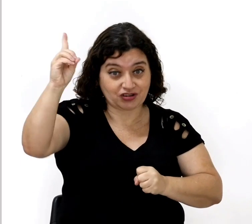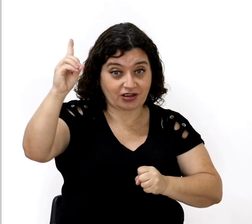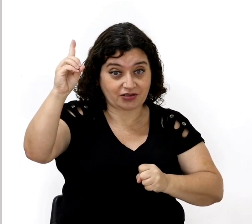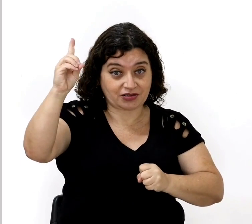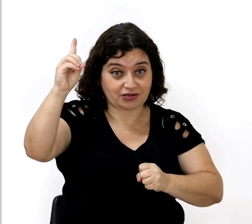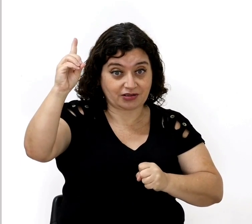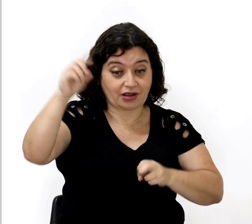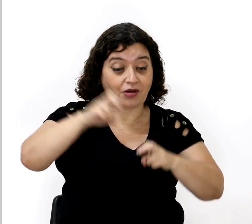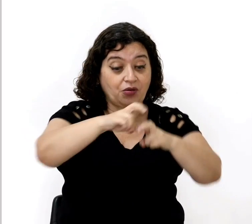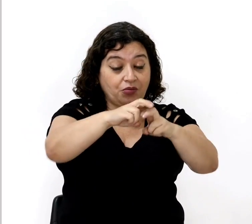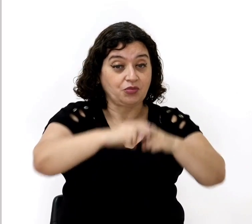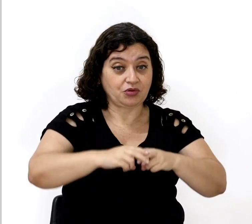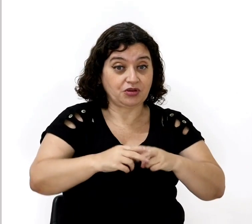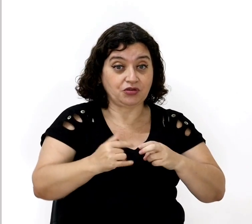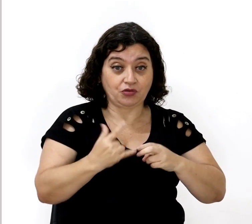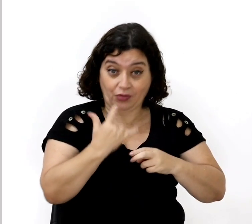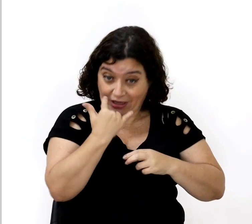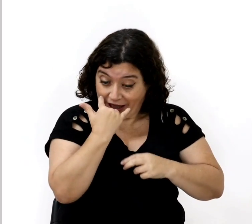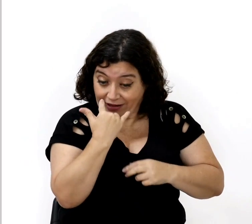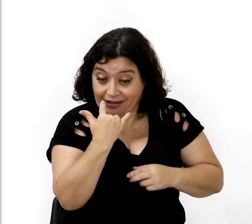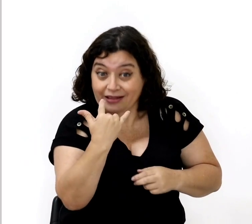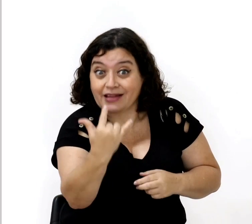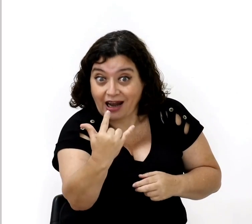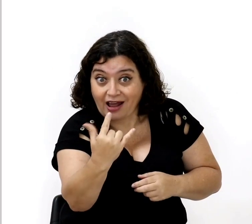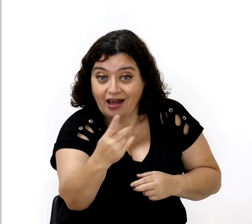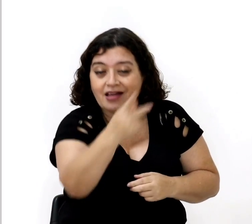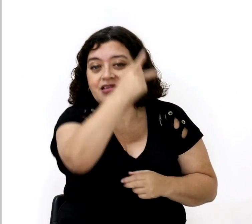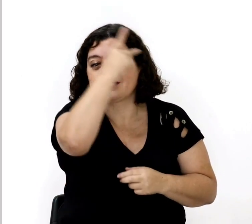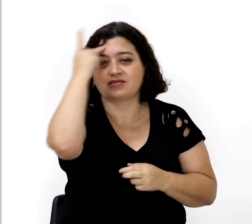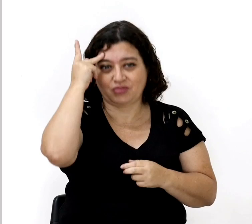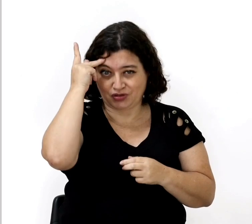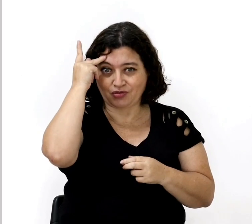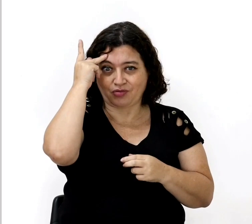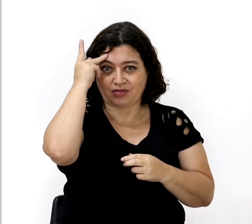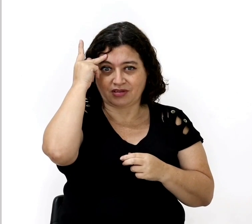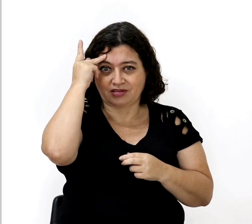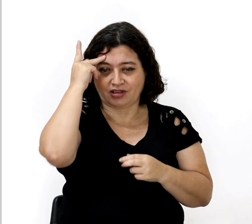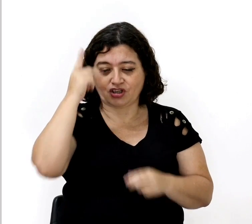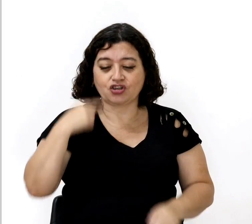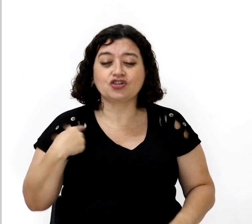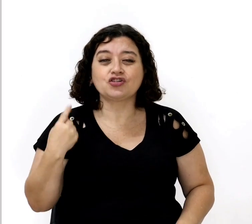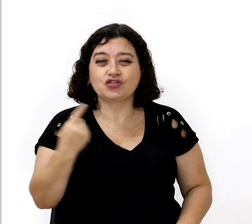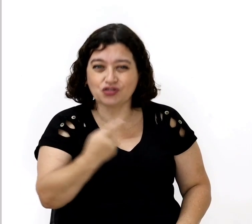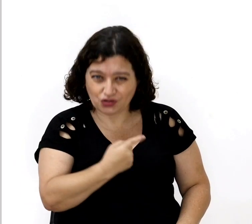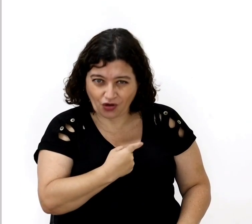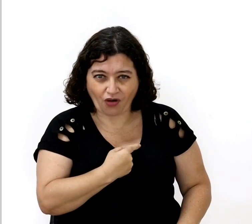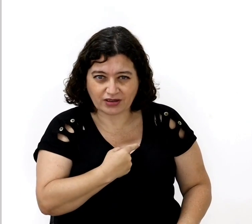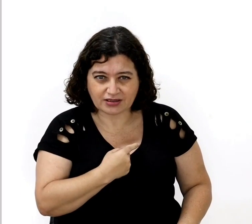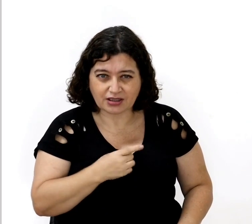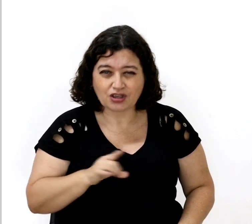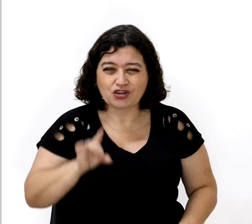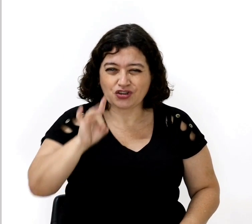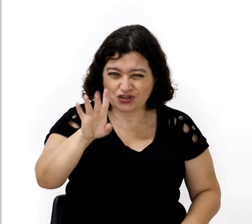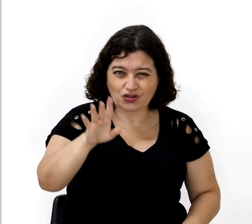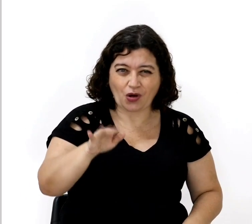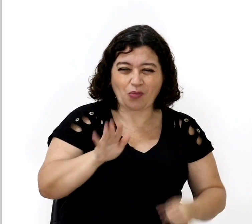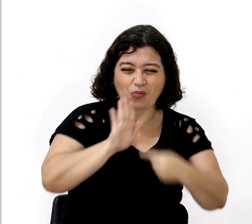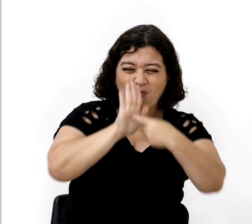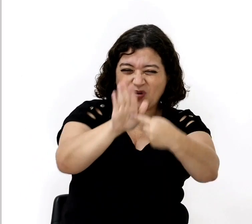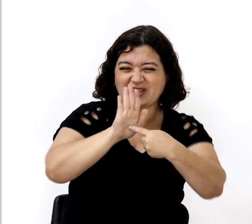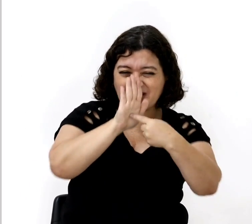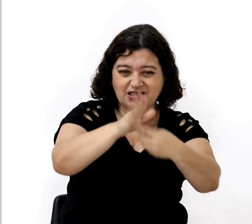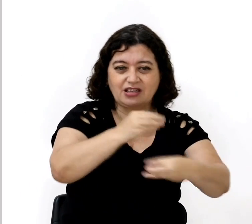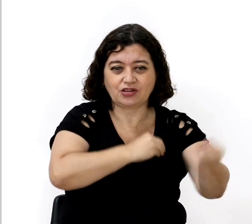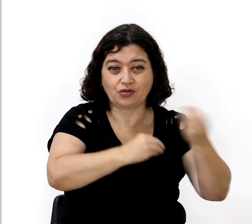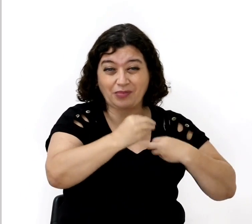Evangelho atrai as pessoas. Então, será que nós estamos não só denunciando, confrontando o